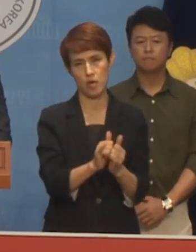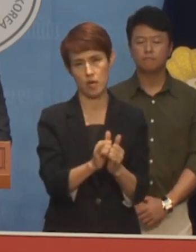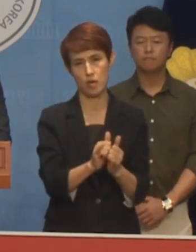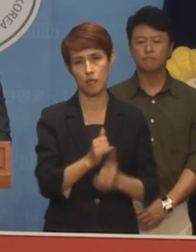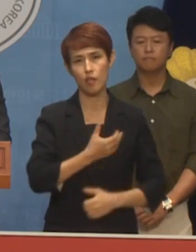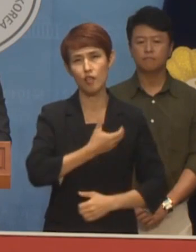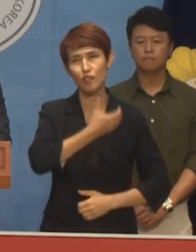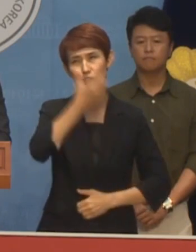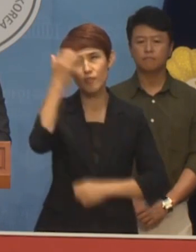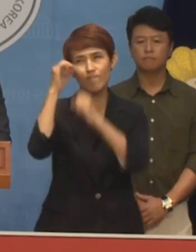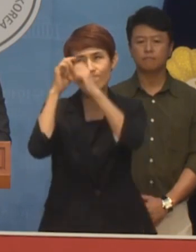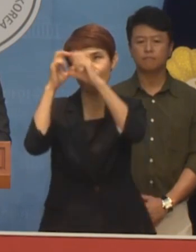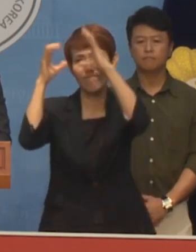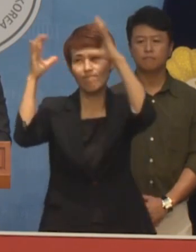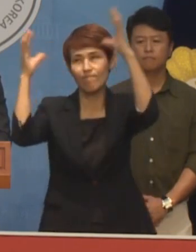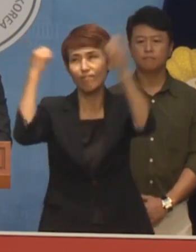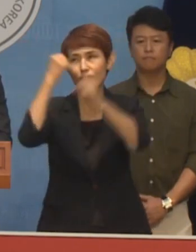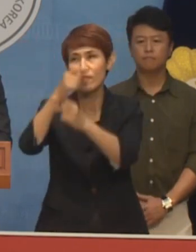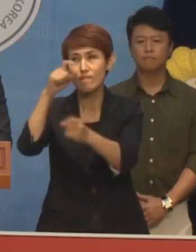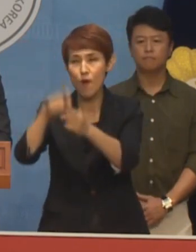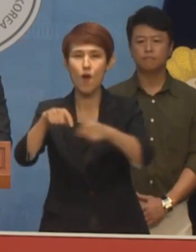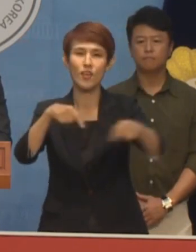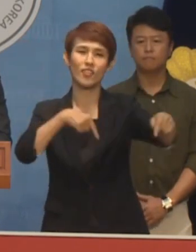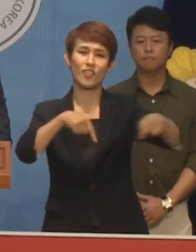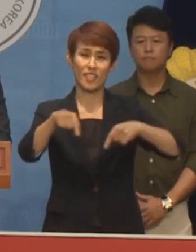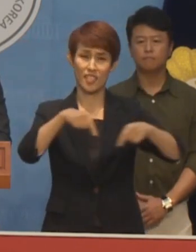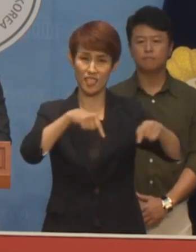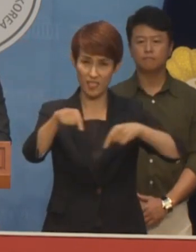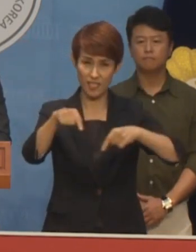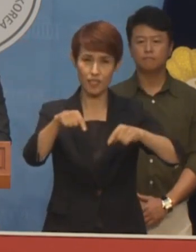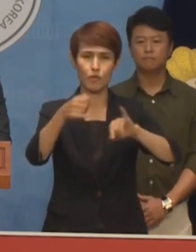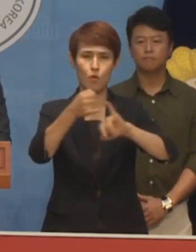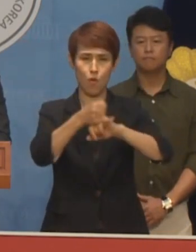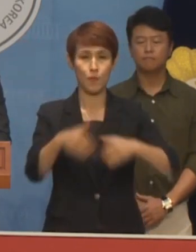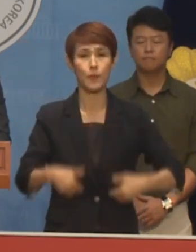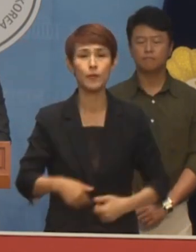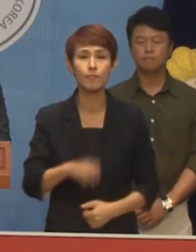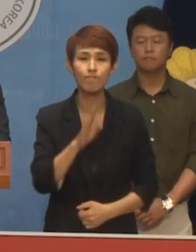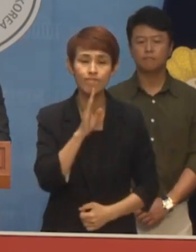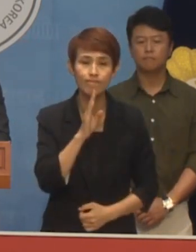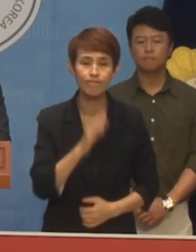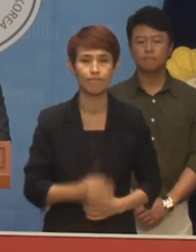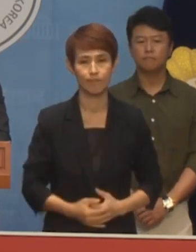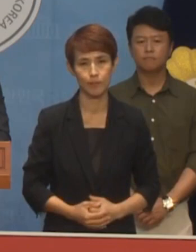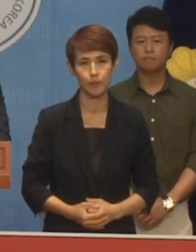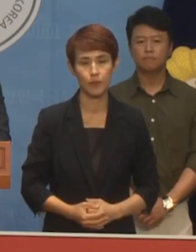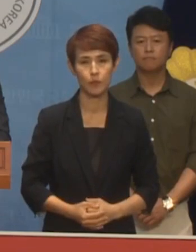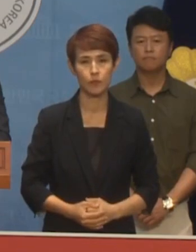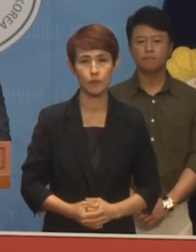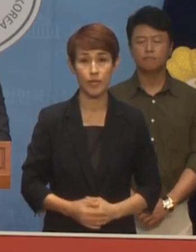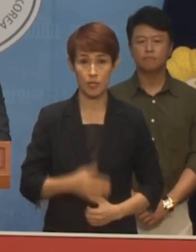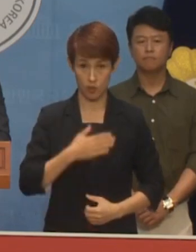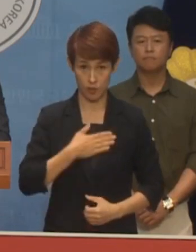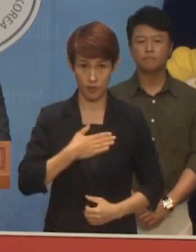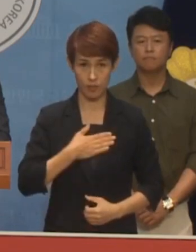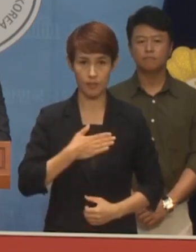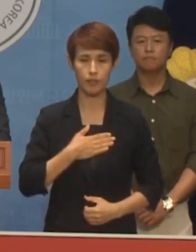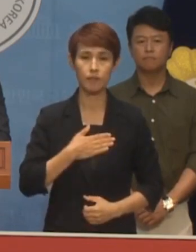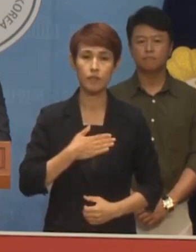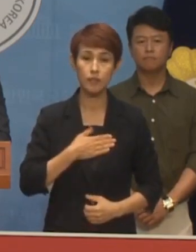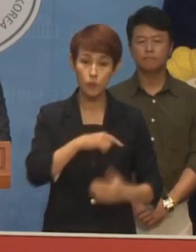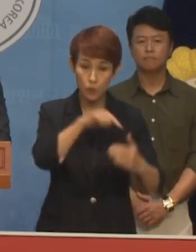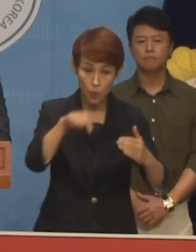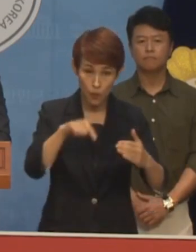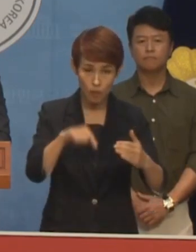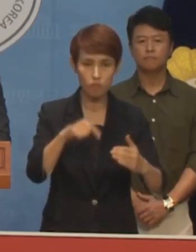꿈꾸는 이상을 만들기 위해 정치라는 도구는 꼭 필요합니다. 저는 그 일상 속에